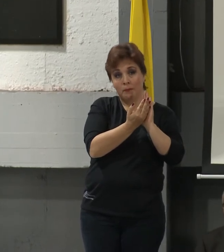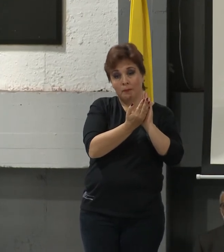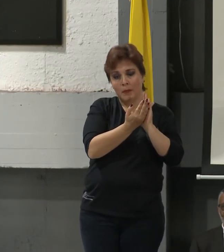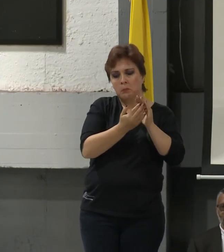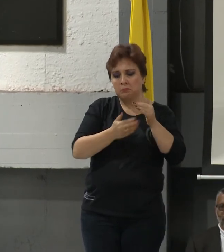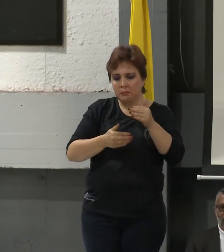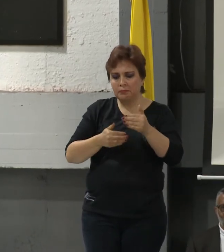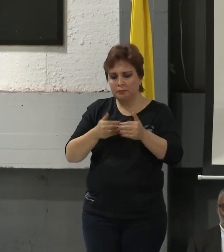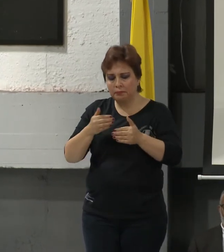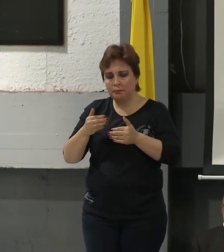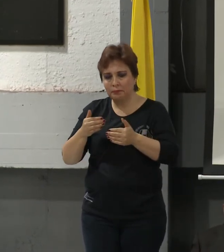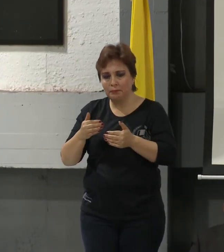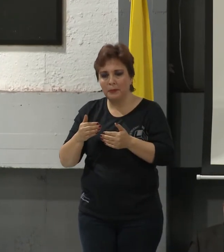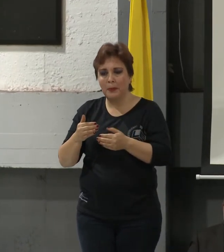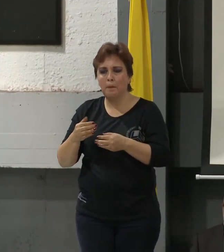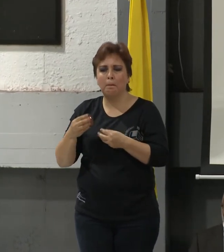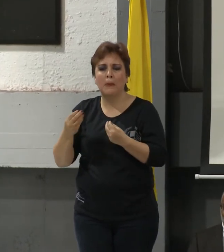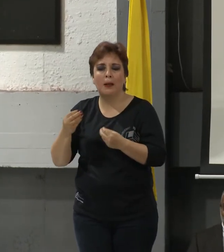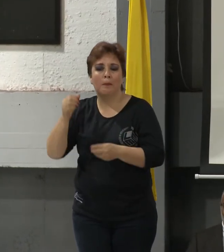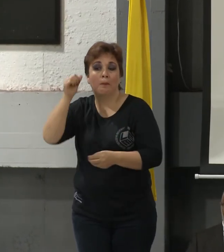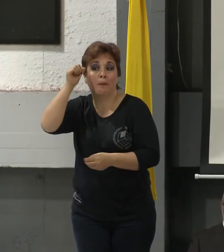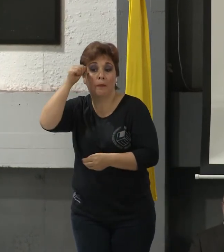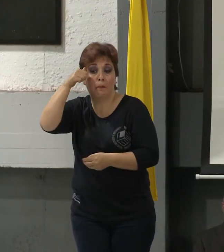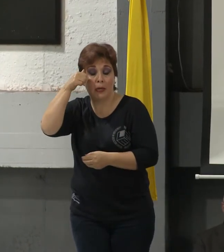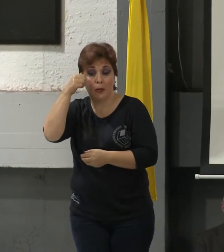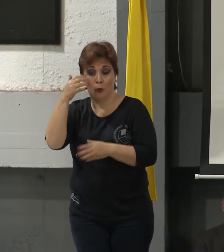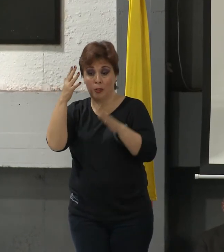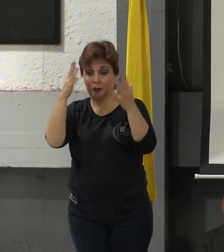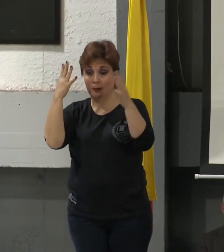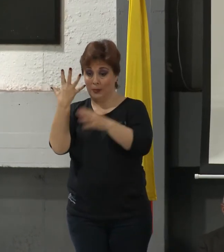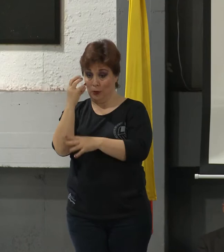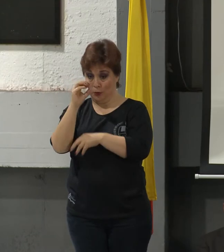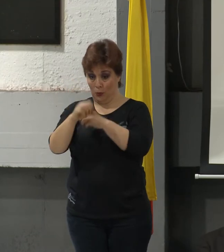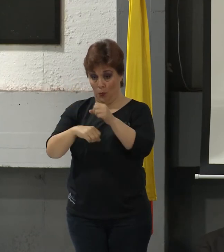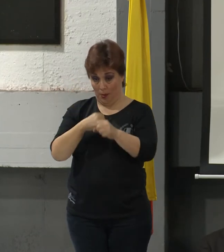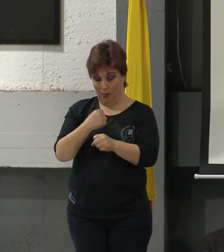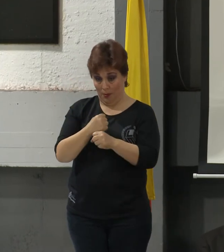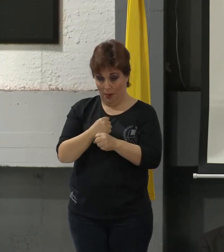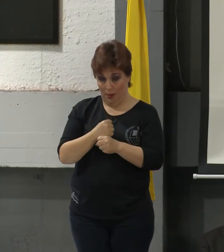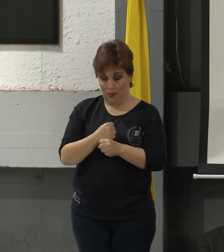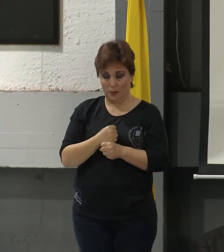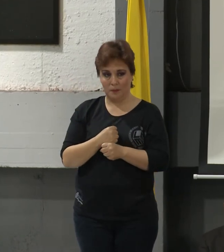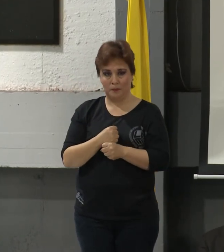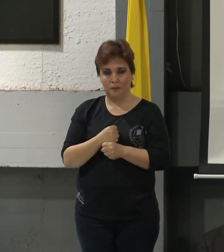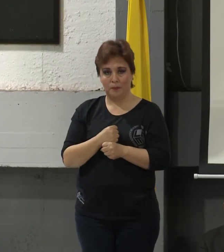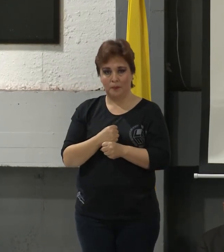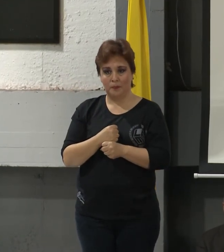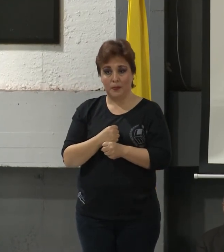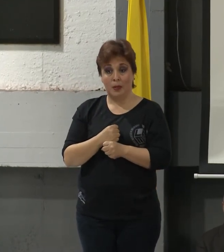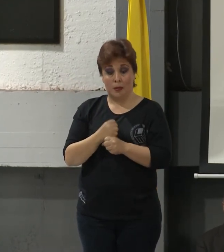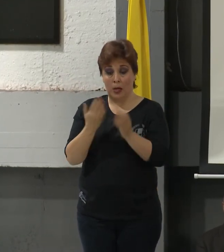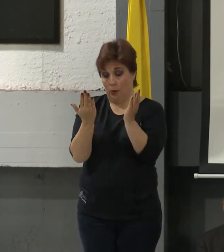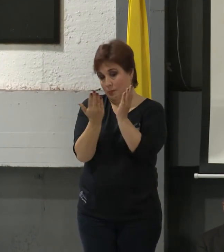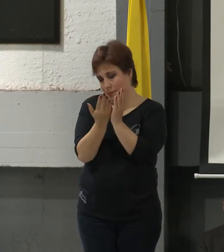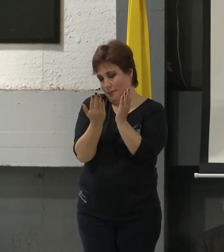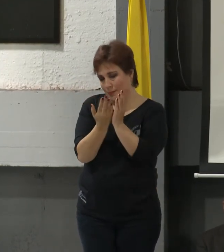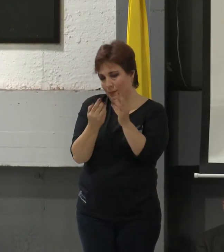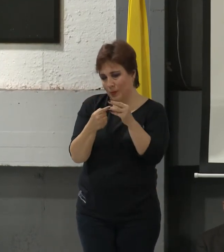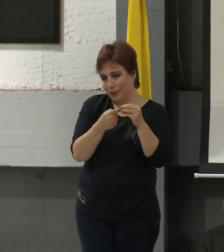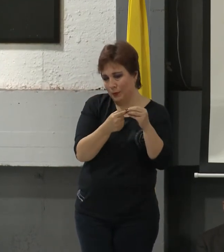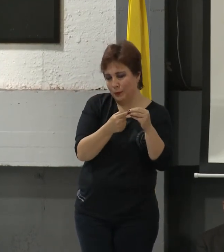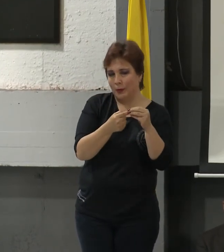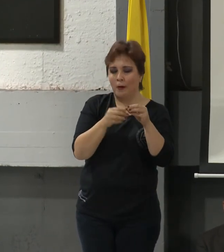conmemoración de los 50 años no solo del programa en la formación de expertos